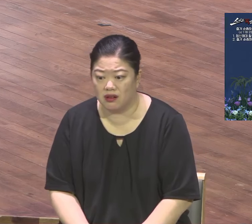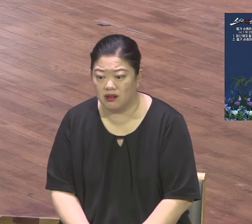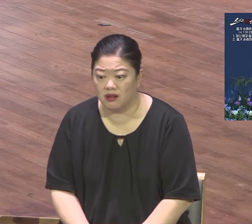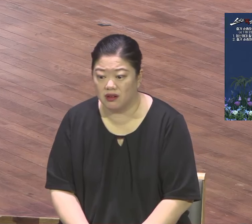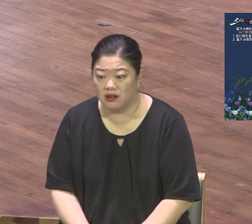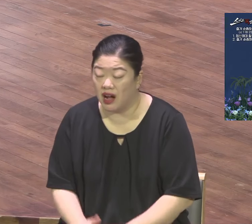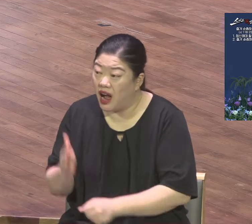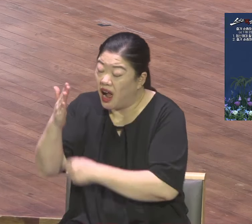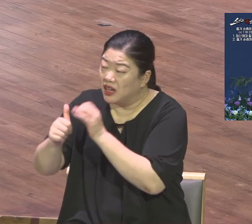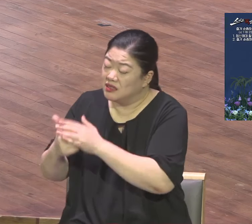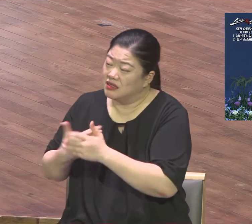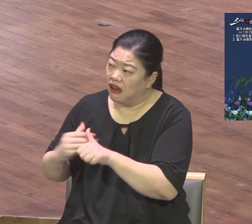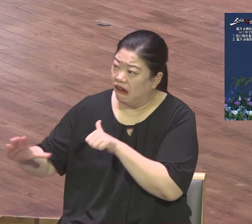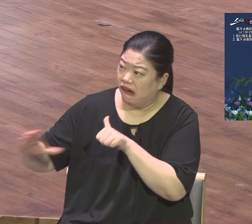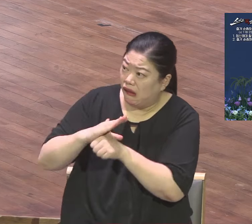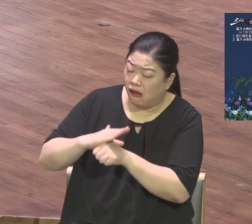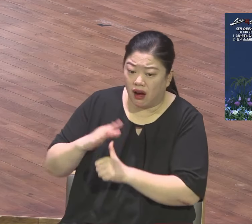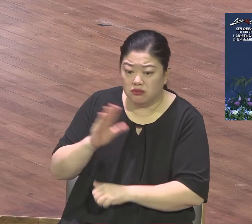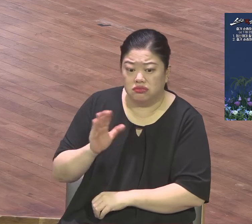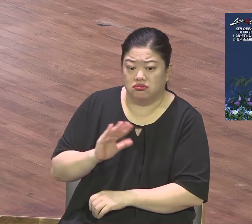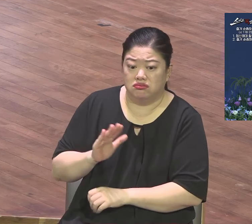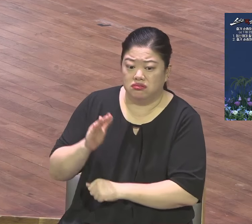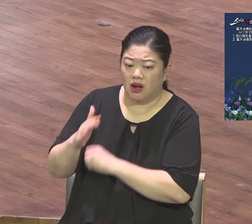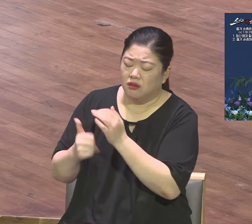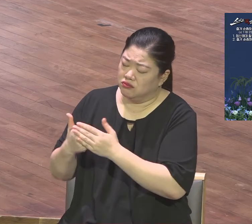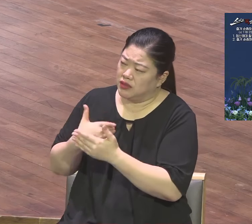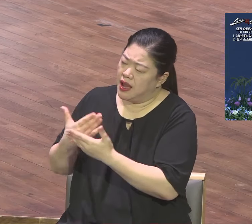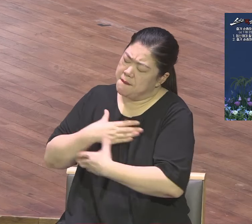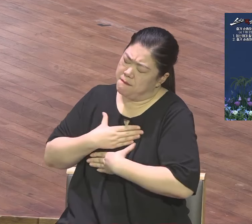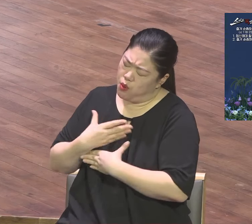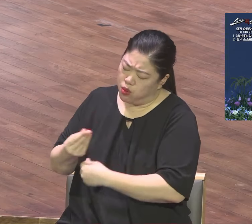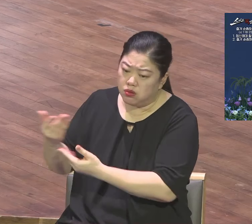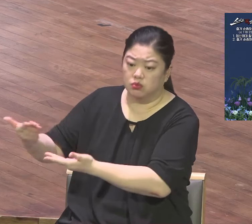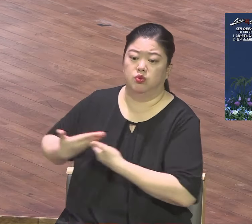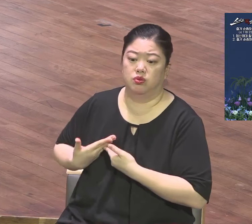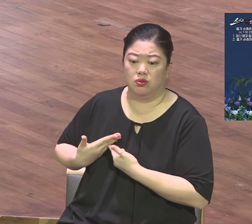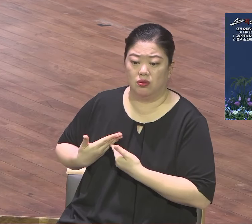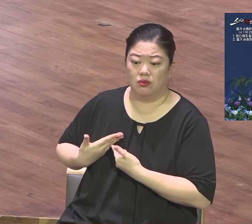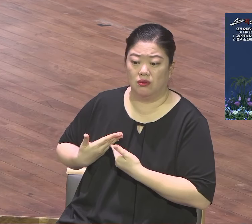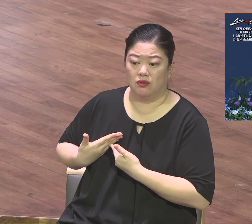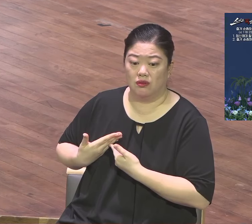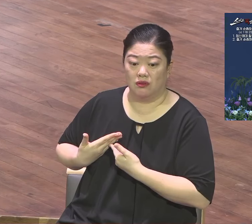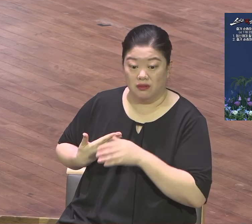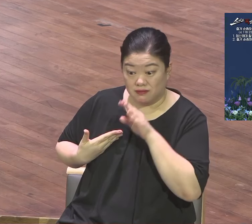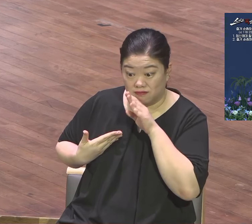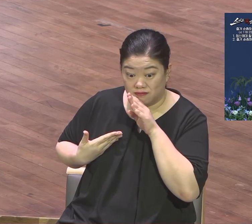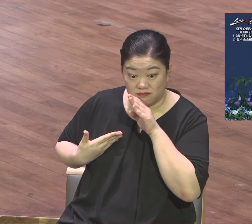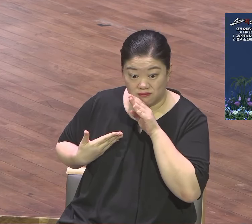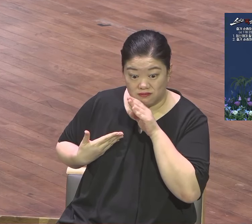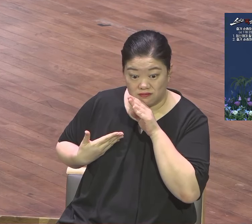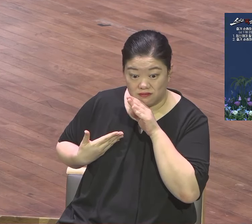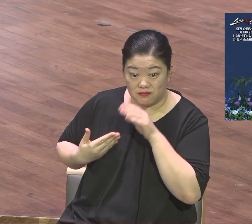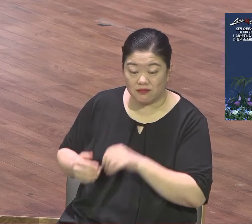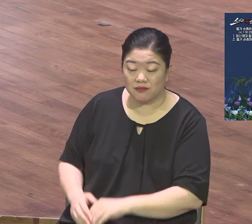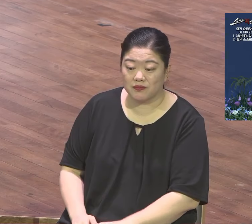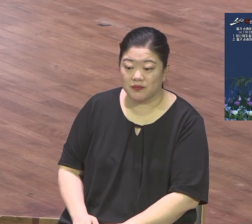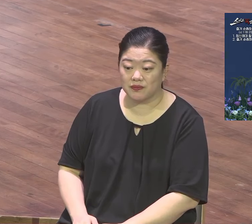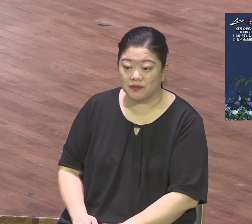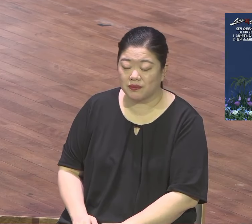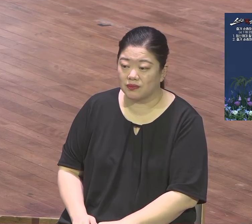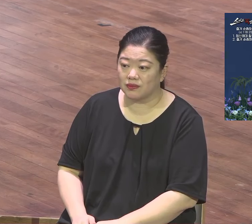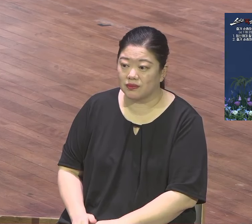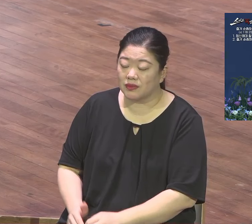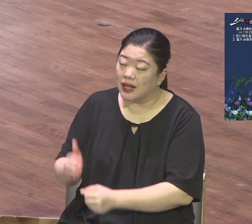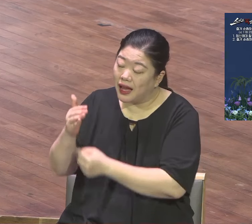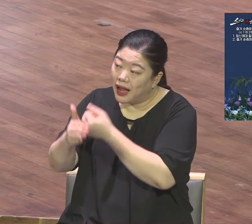없습니다. 하나님 그런 분 아니에요. 하나님을 정말 제대로 알아야